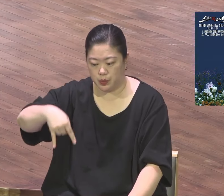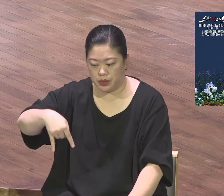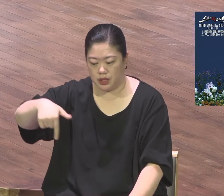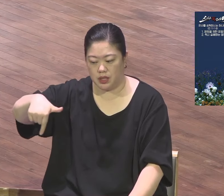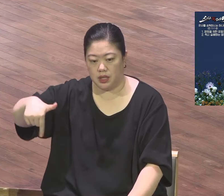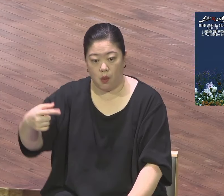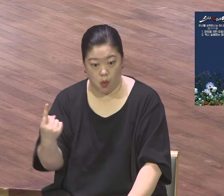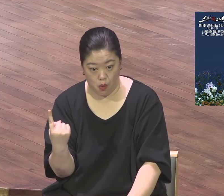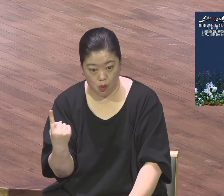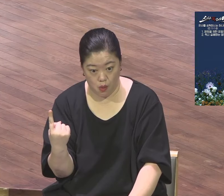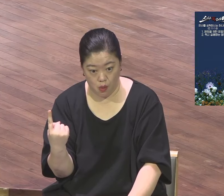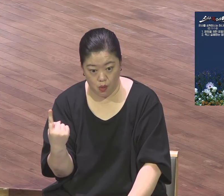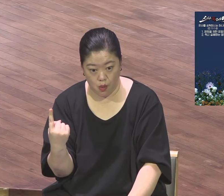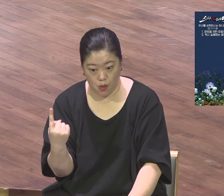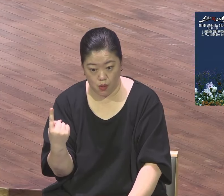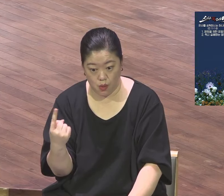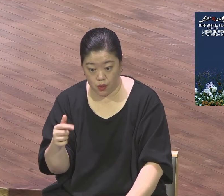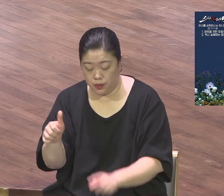이렇게 말했습니다.